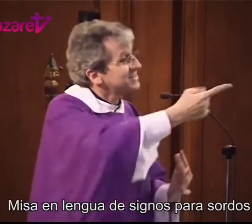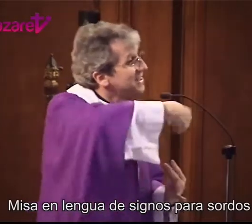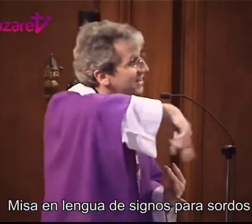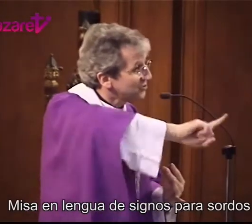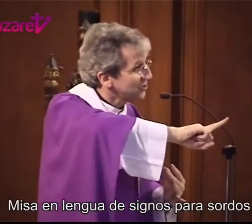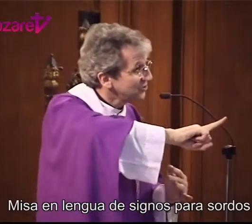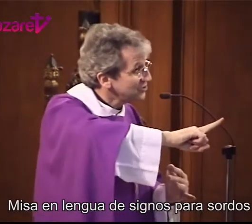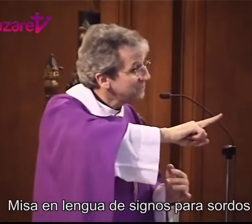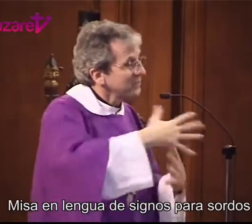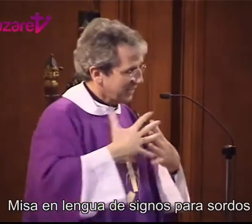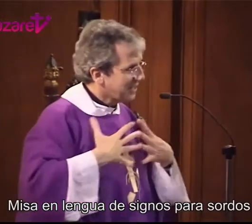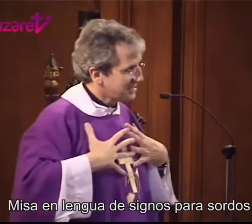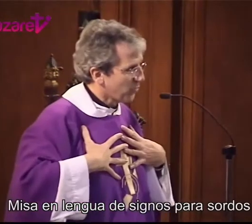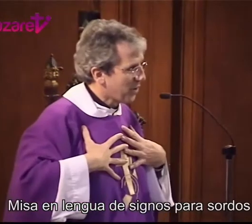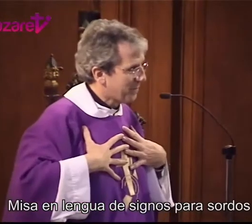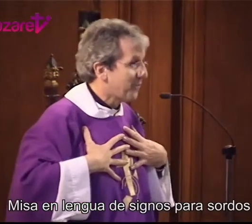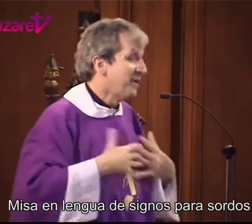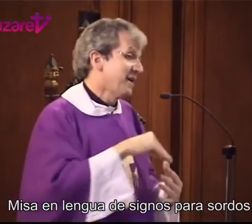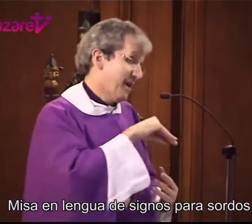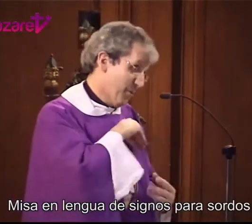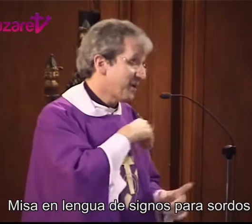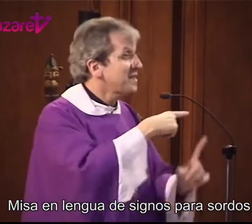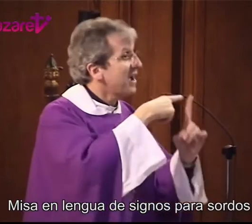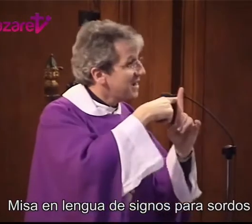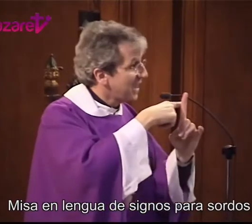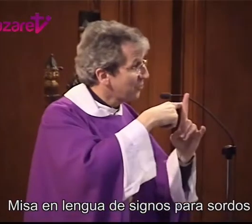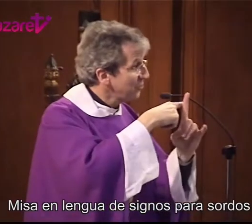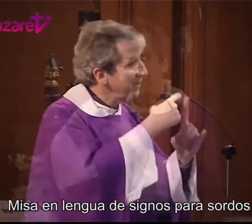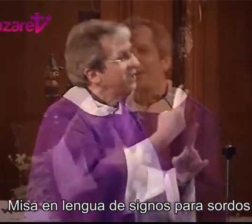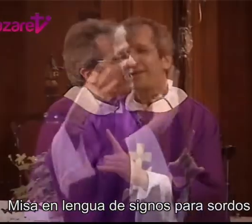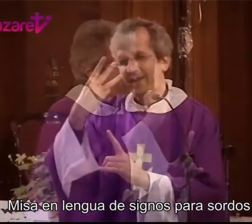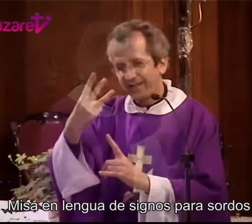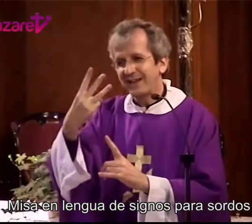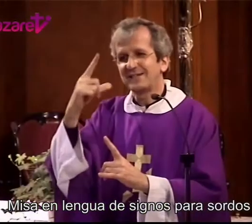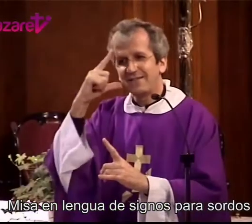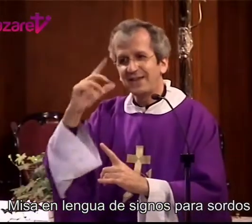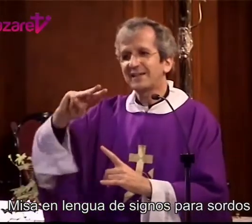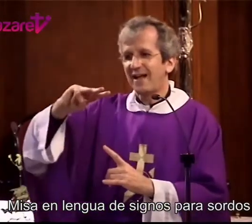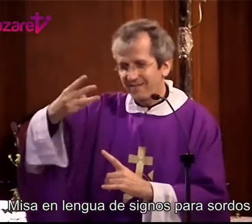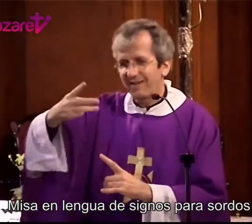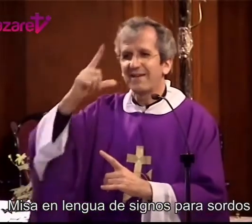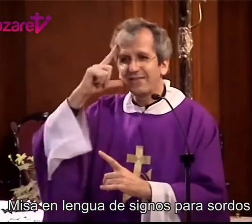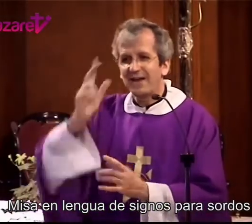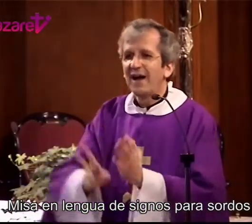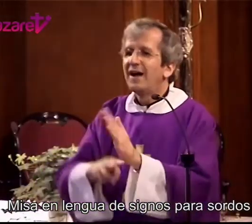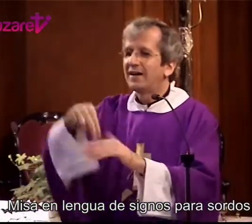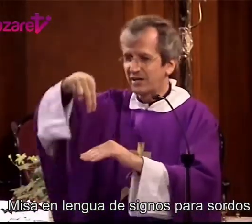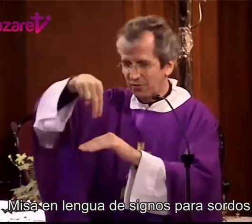entre nosotros, y que ese cuerpo que moriría en la cruz, en 3 días, al tercer día,